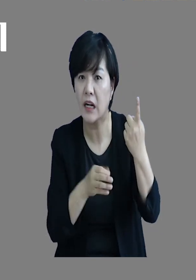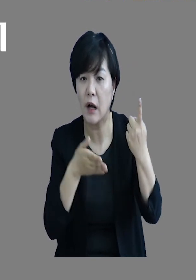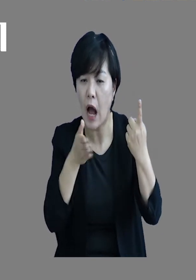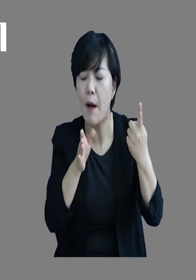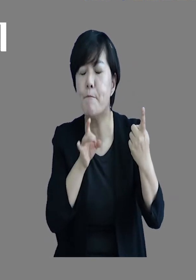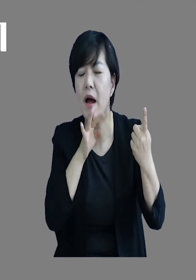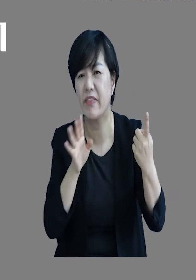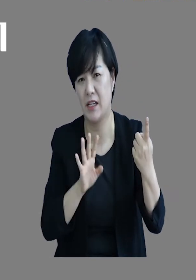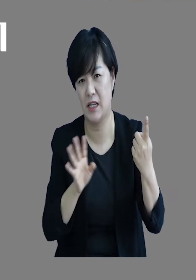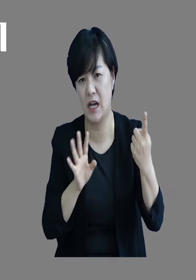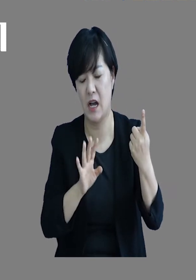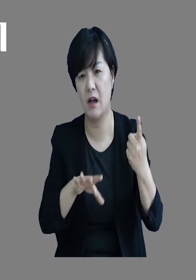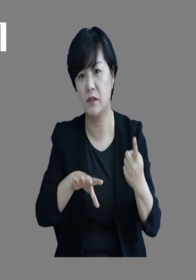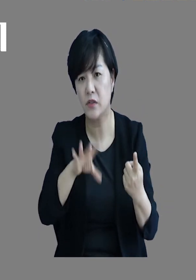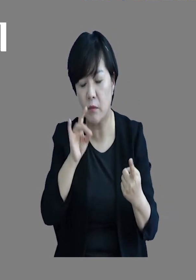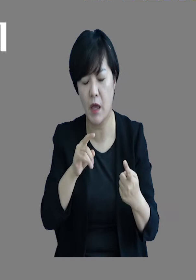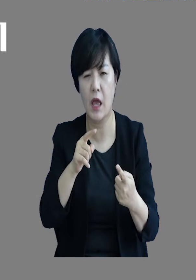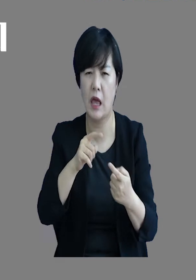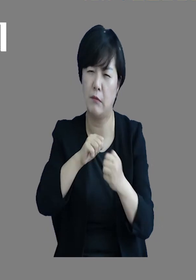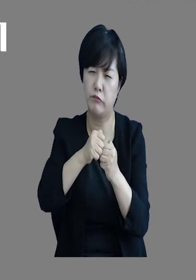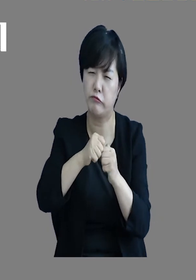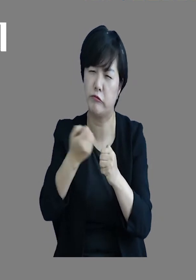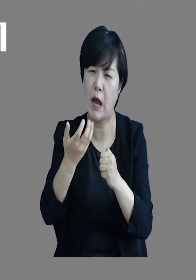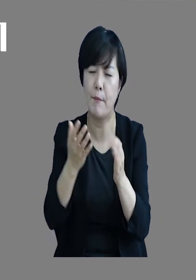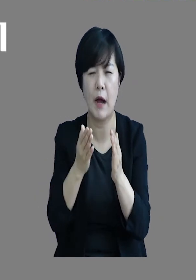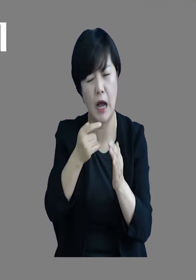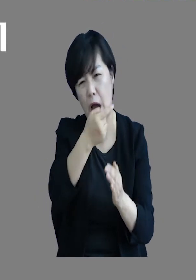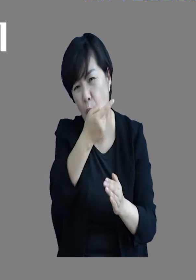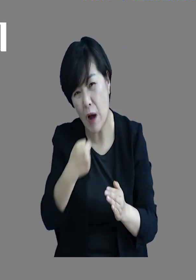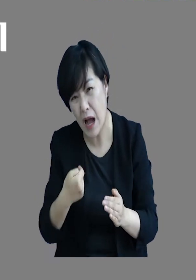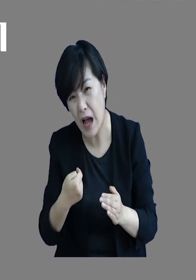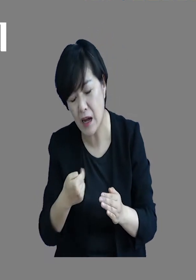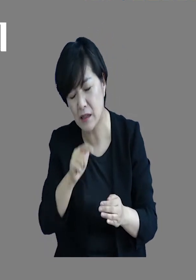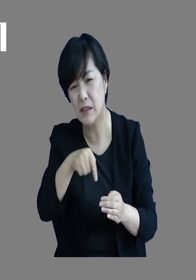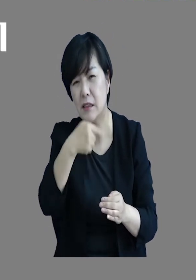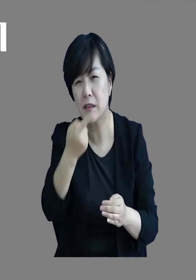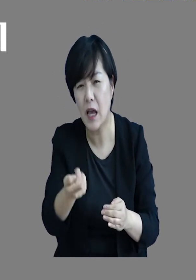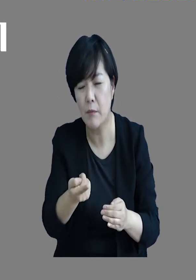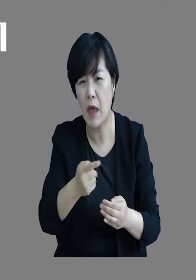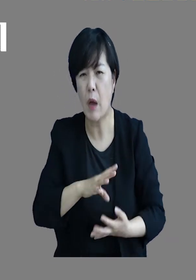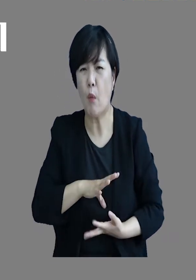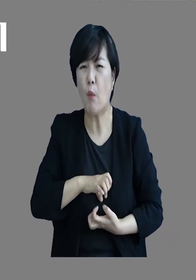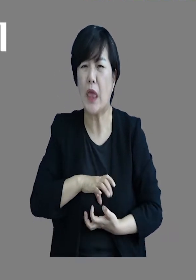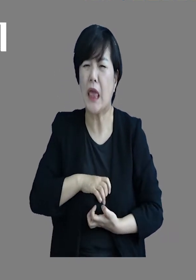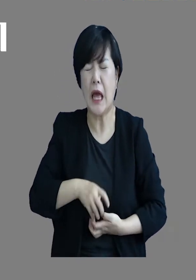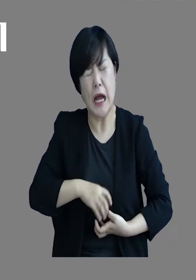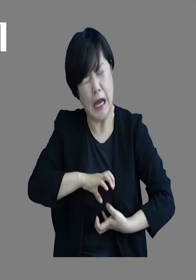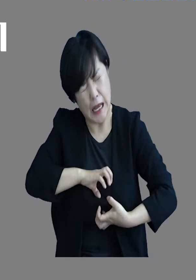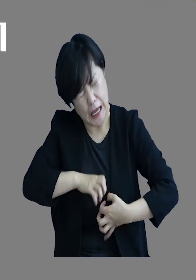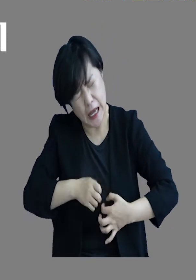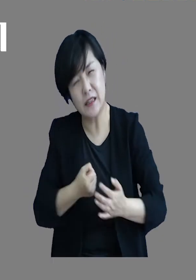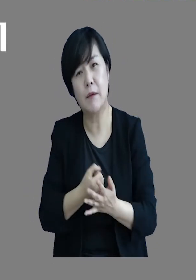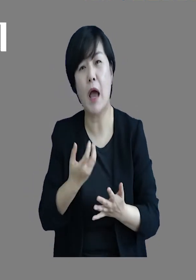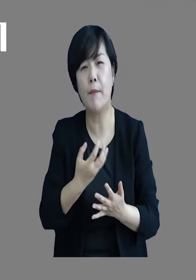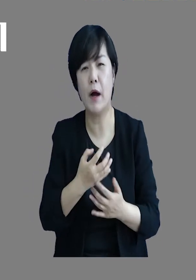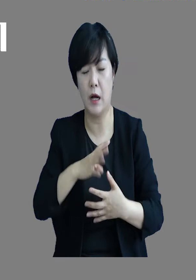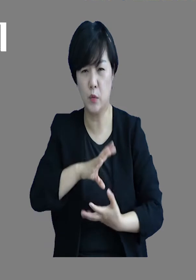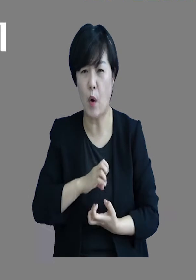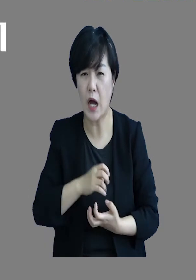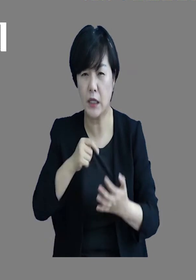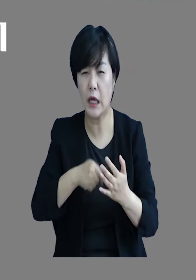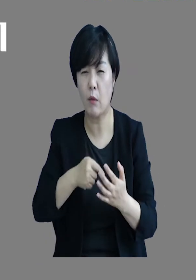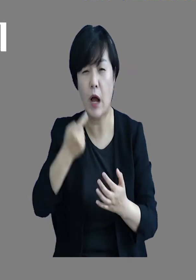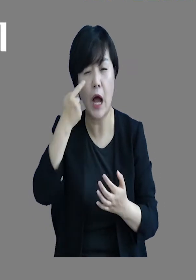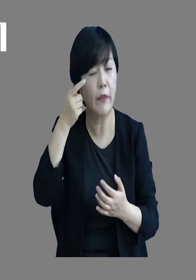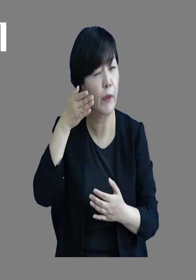게 아니라 처음에 뭐 무릎이 아파서 왔다가 뭐 먹다 보면 또 뭐 위궤양을 일으켜서 뭐 또 소화기내과도 가고